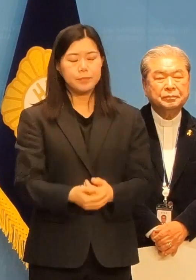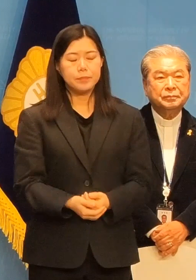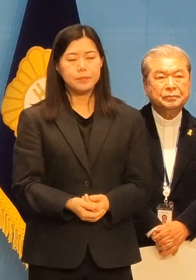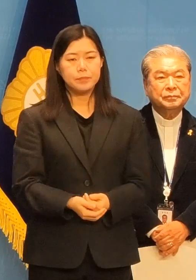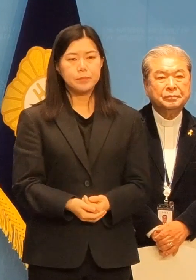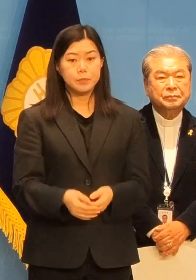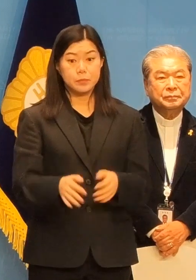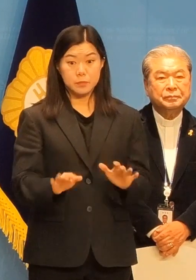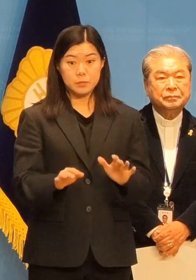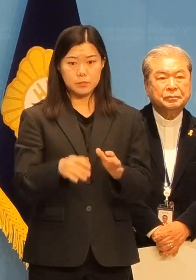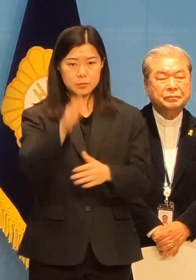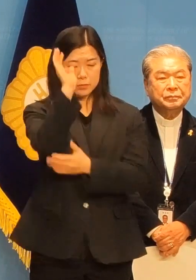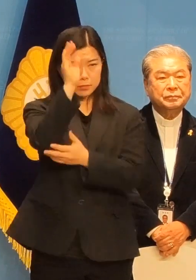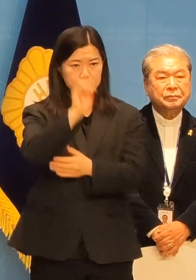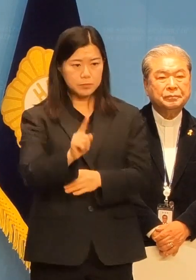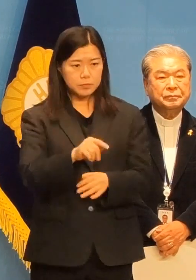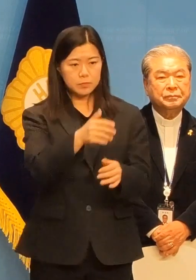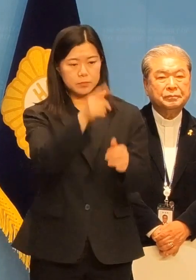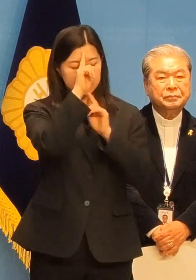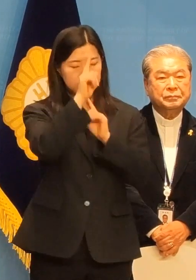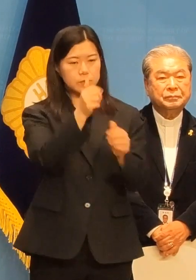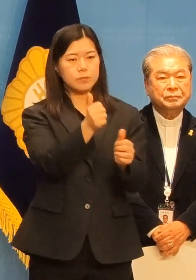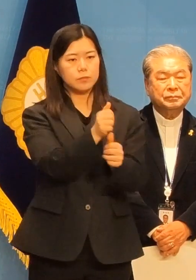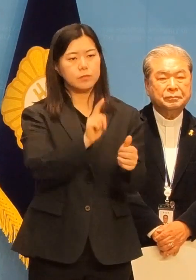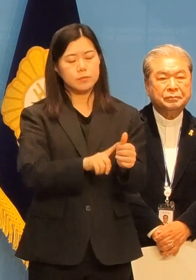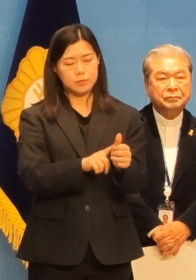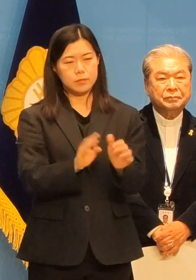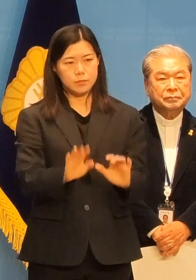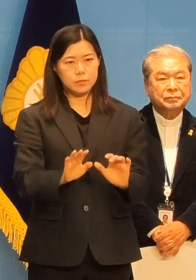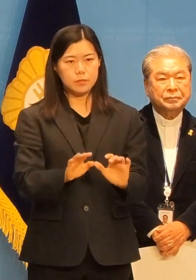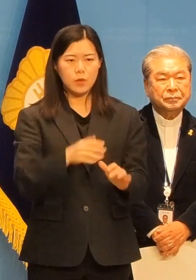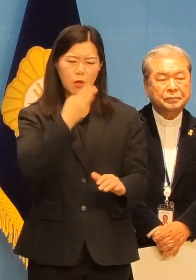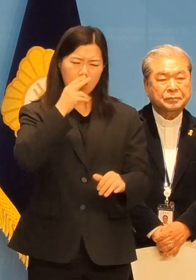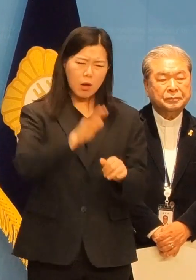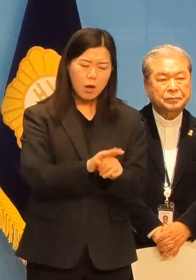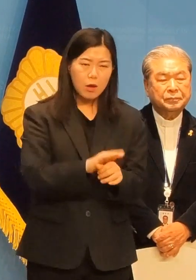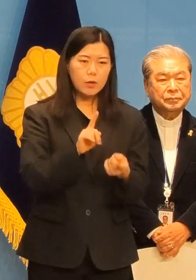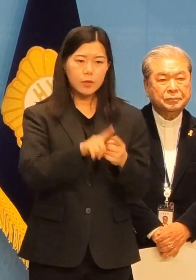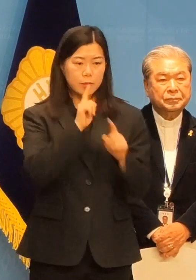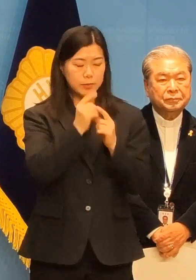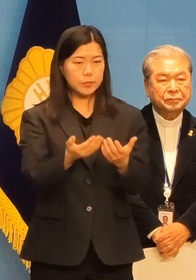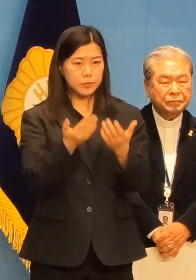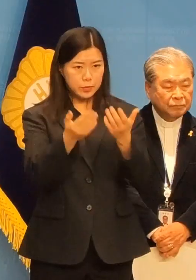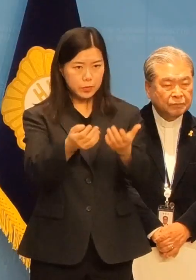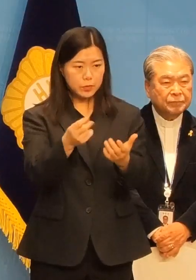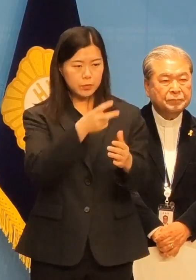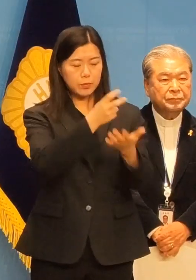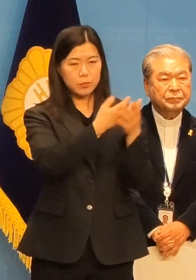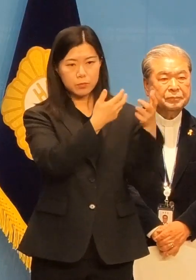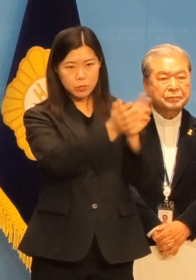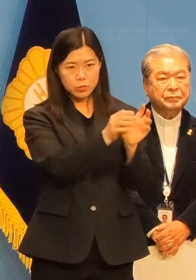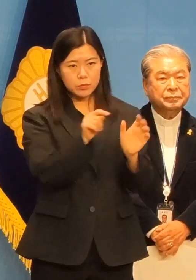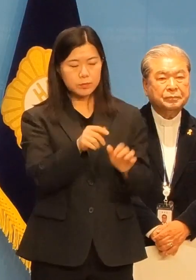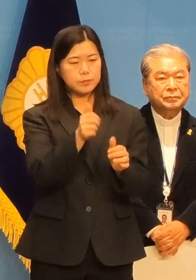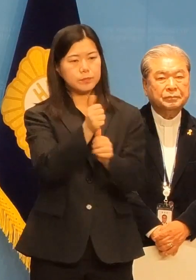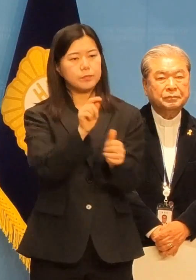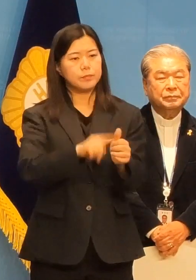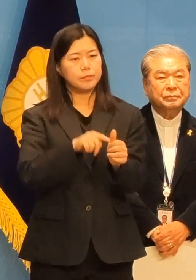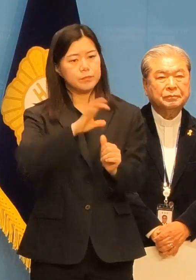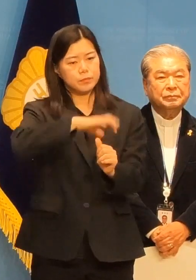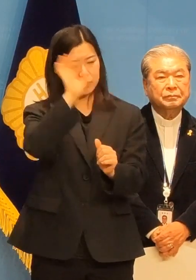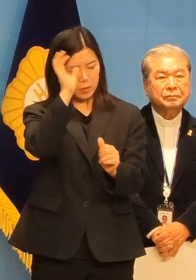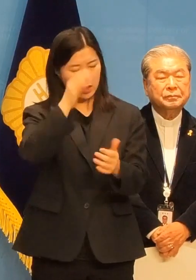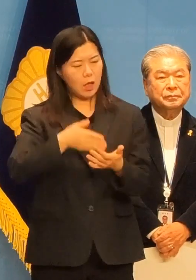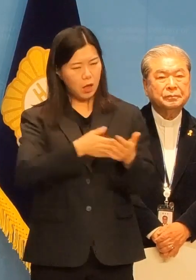오늘 기자회견은 이화영 전 부지사의 억울함을 국민 여러분께 호소드리고 또 법무부의 이 전 부지사의 석방을 촉구해야